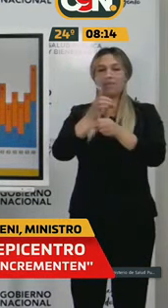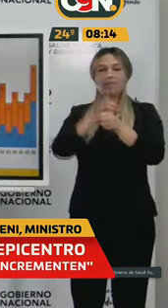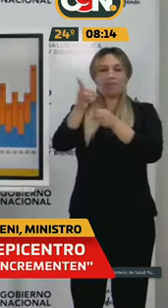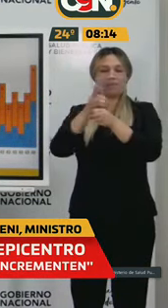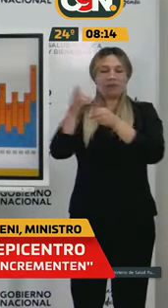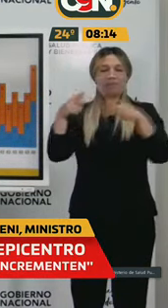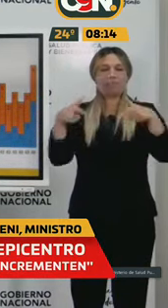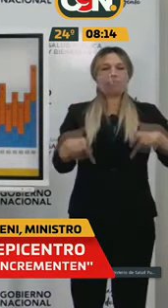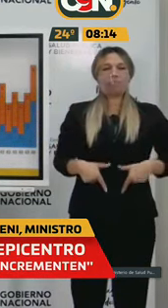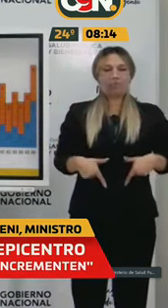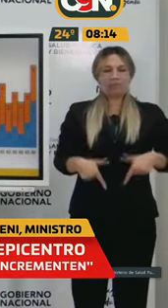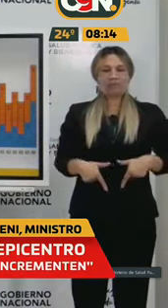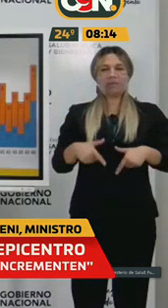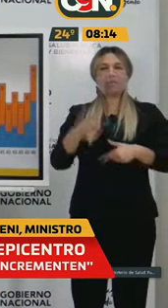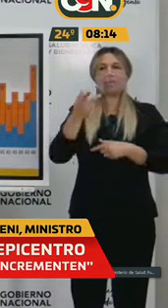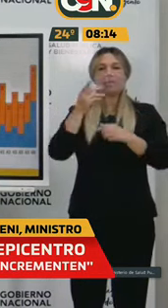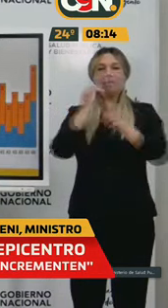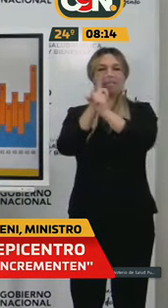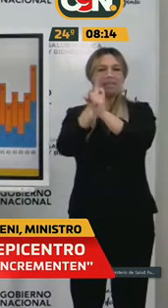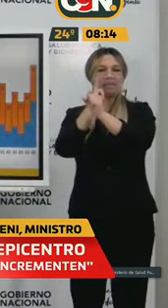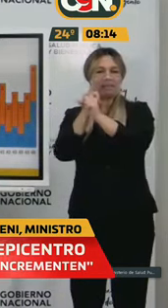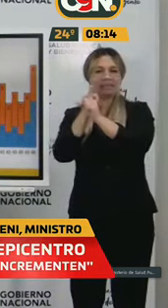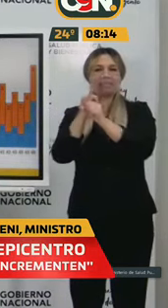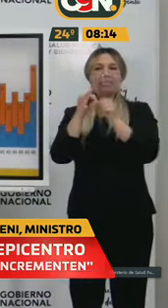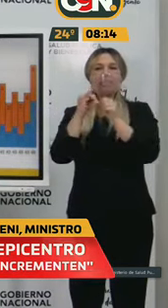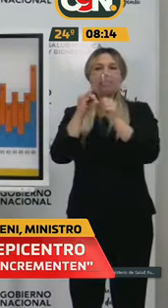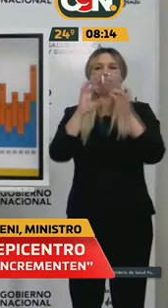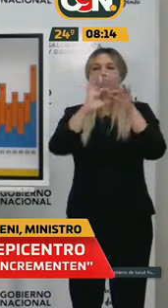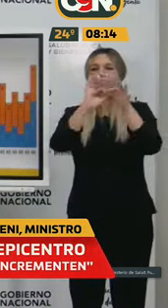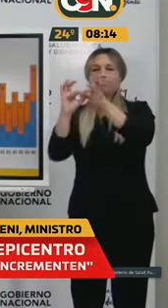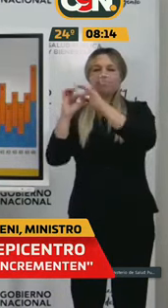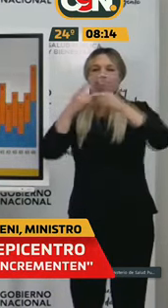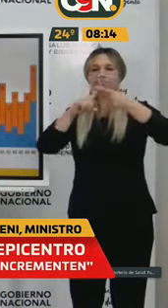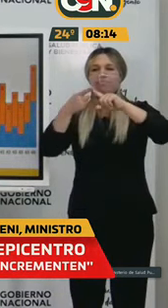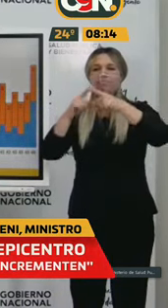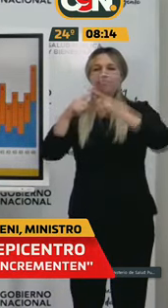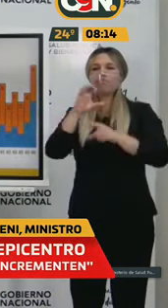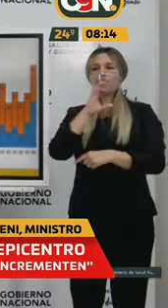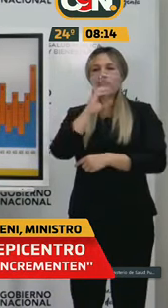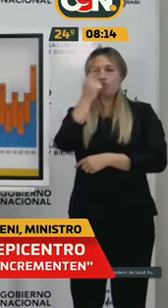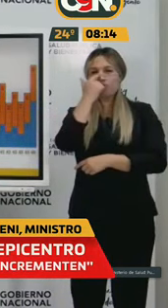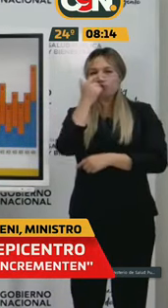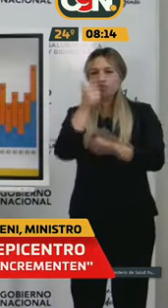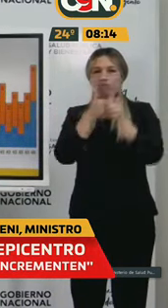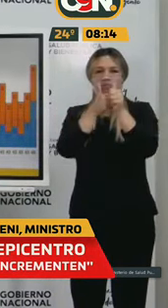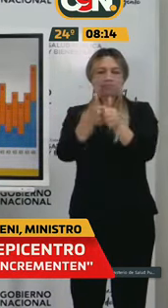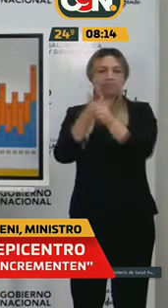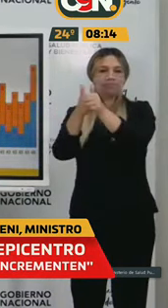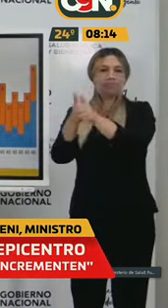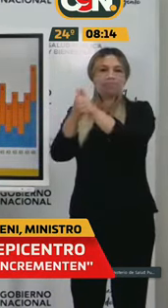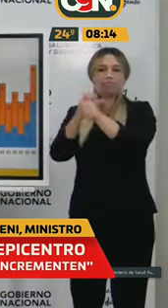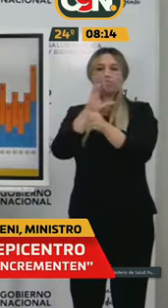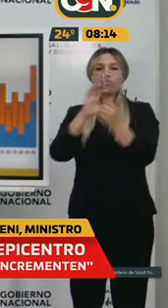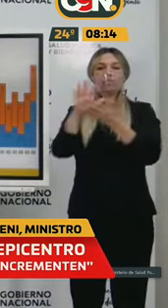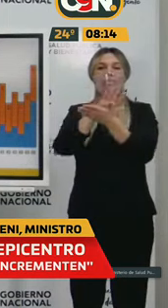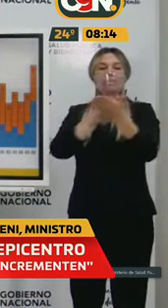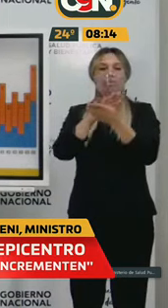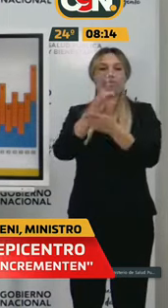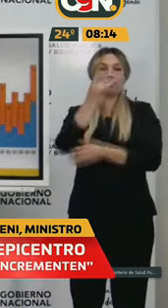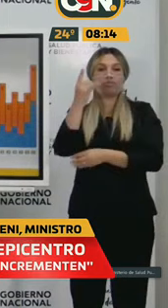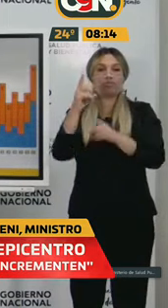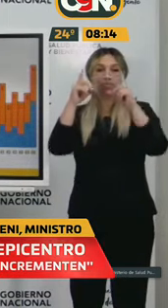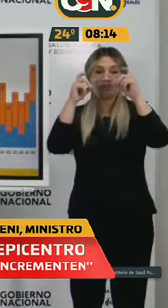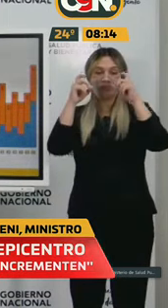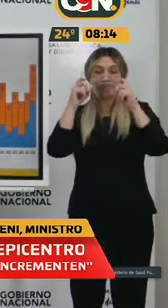departamentales, municipales y eclesiásticas a los efectos de poder monitorear qué va ocurriendo en esta situación y no descartamos